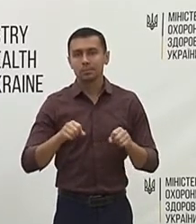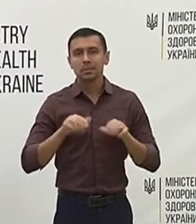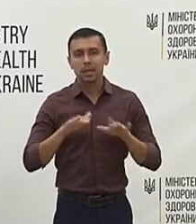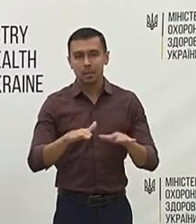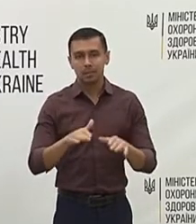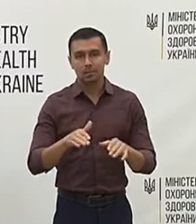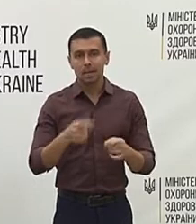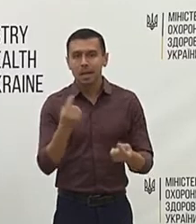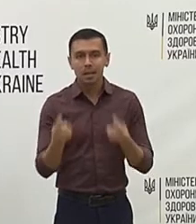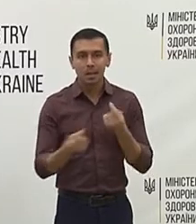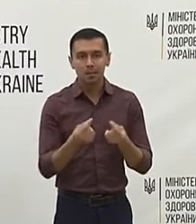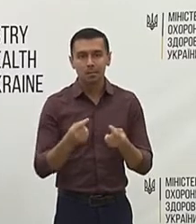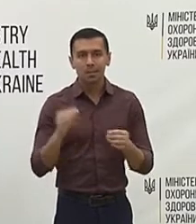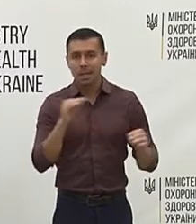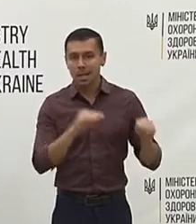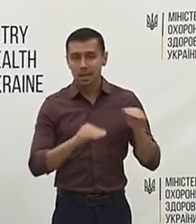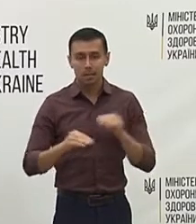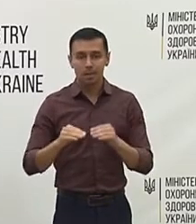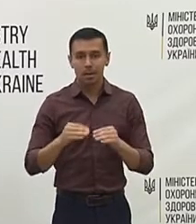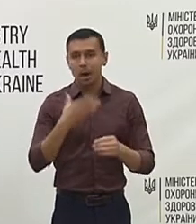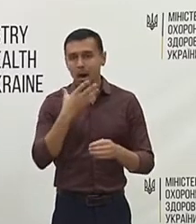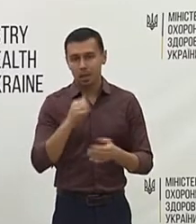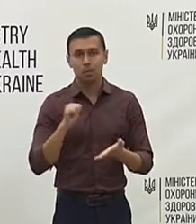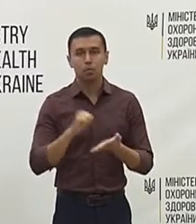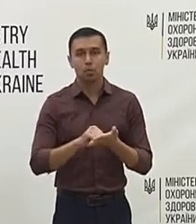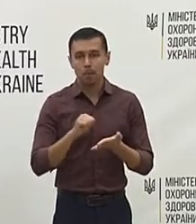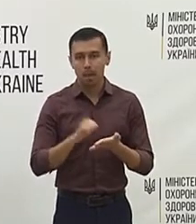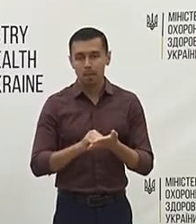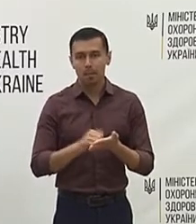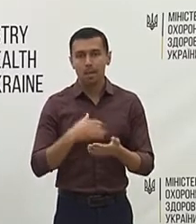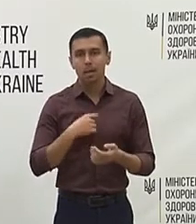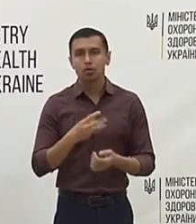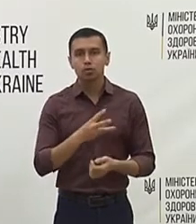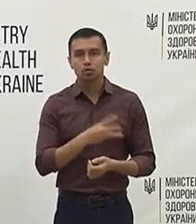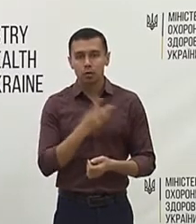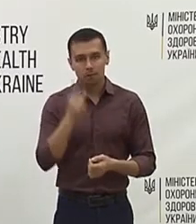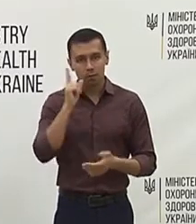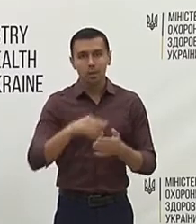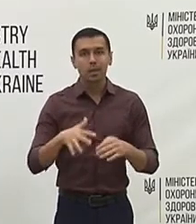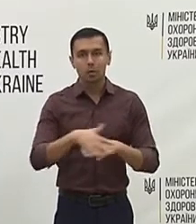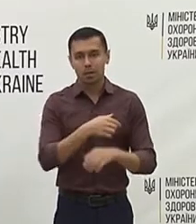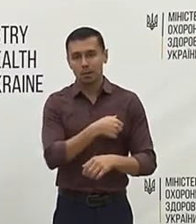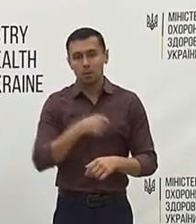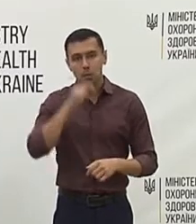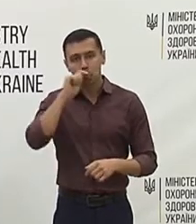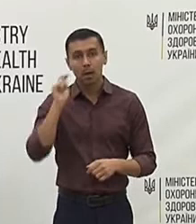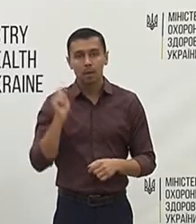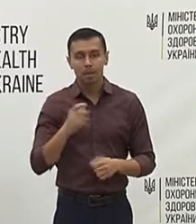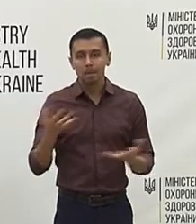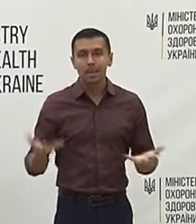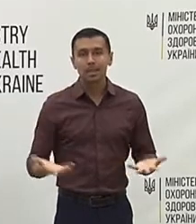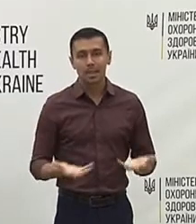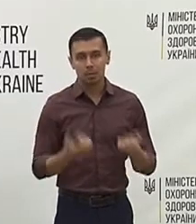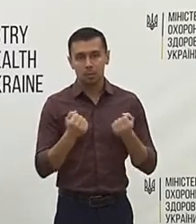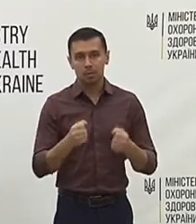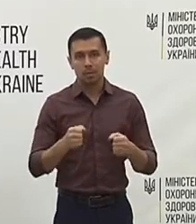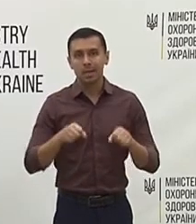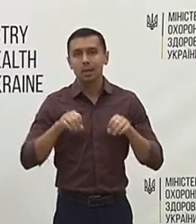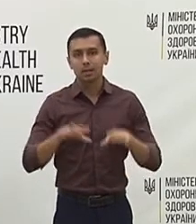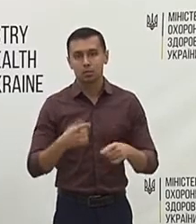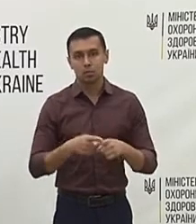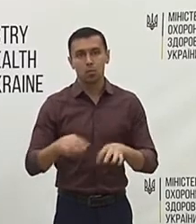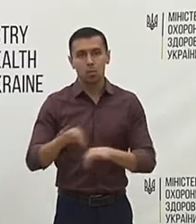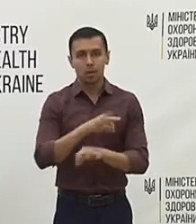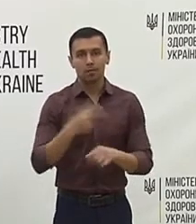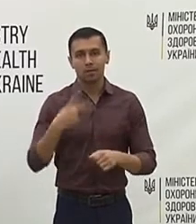діями, ретельно складеними гарними документами. Я щиро вірю, що народні депутати України підтримують реалізацію